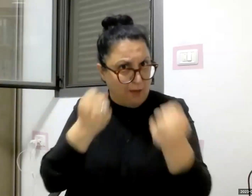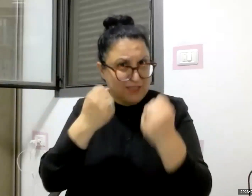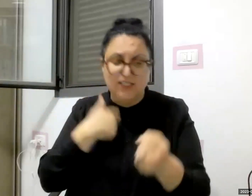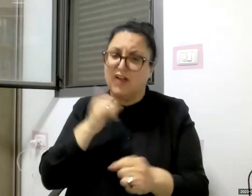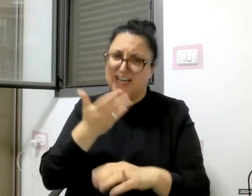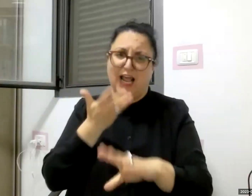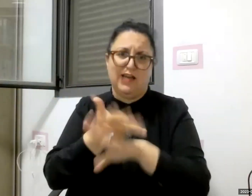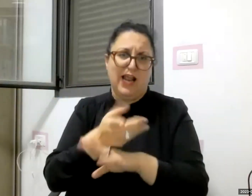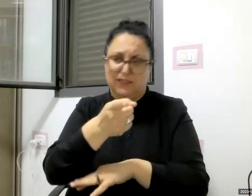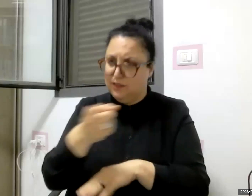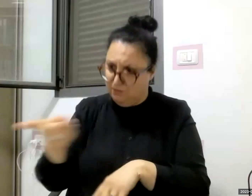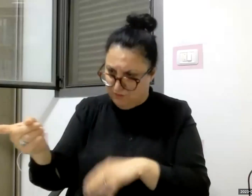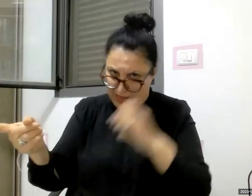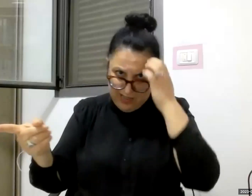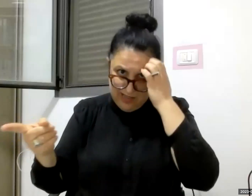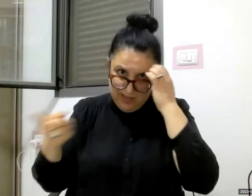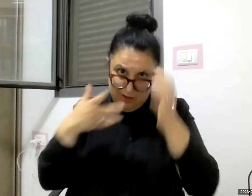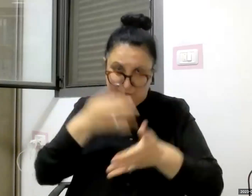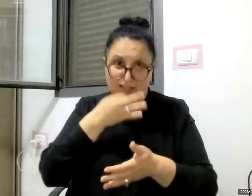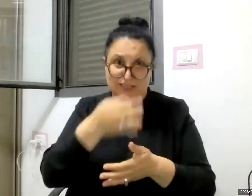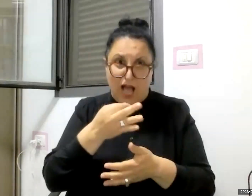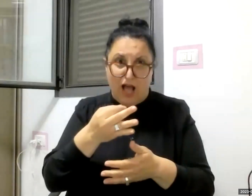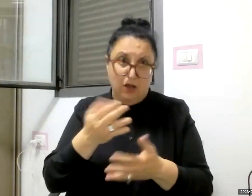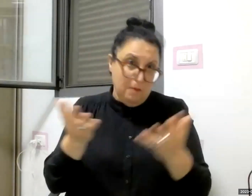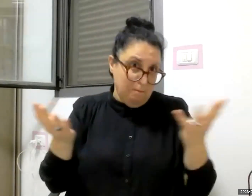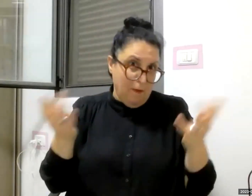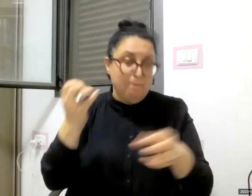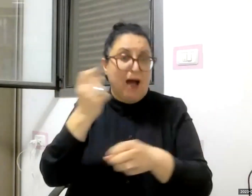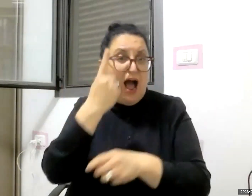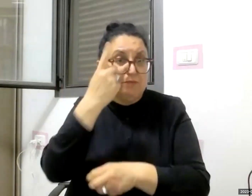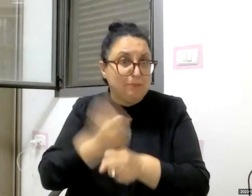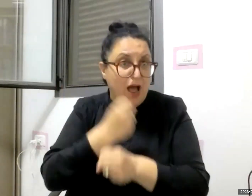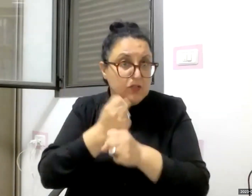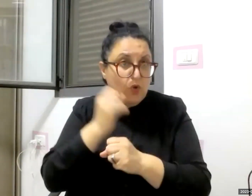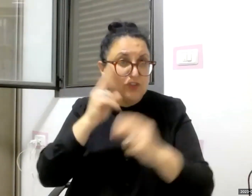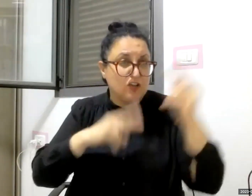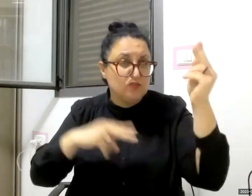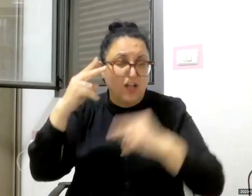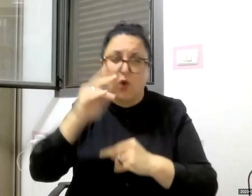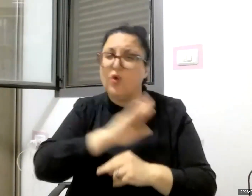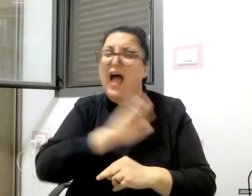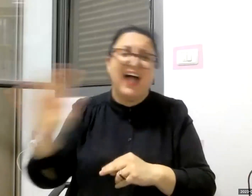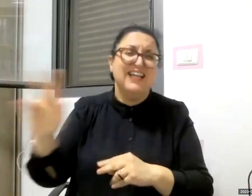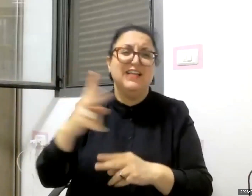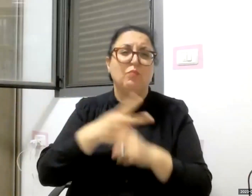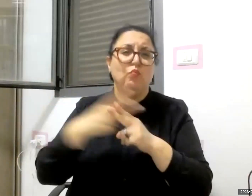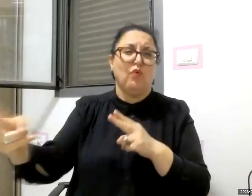ענת לצמצם את החרשות ואני העליתי דבר רצה ואחת הפעולות